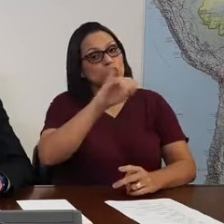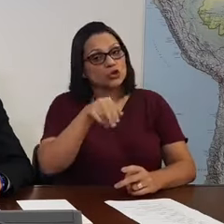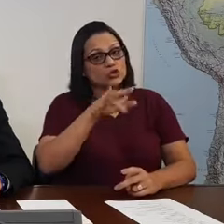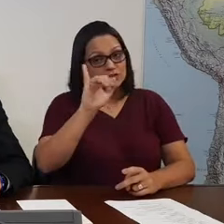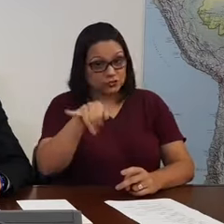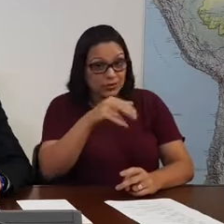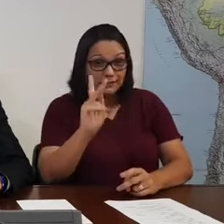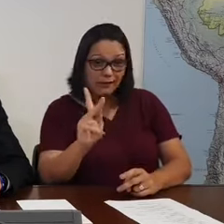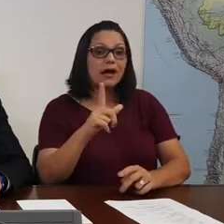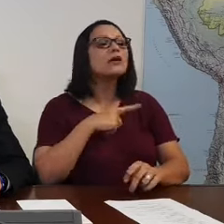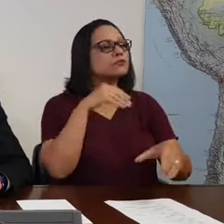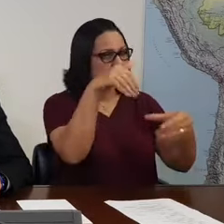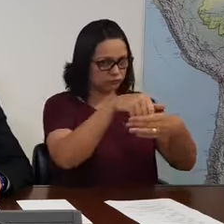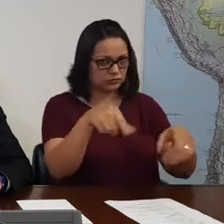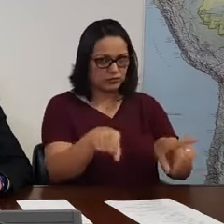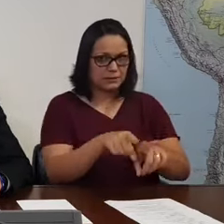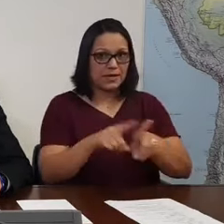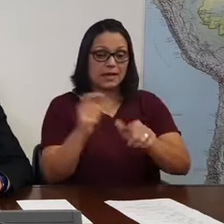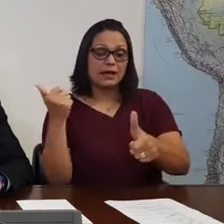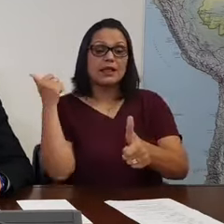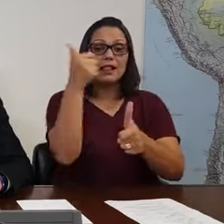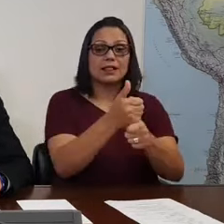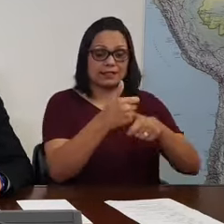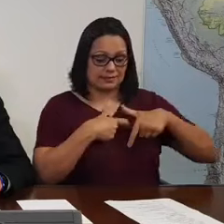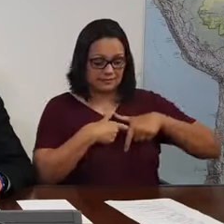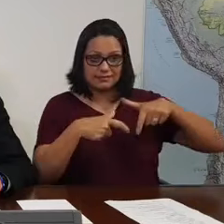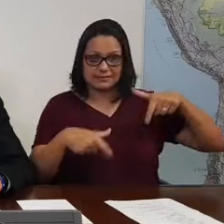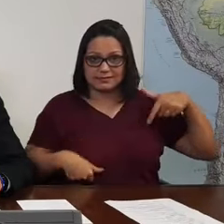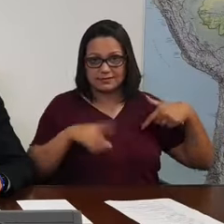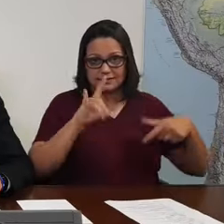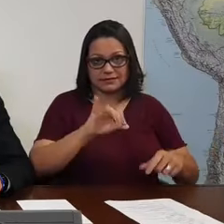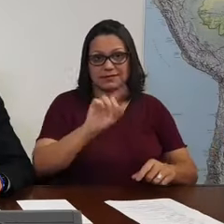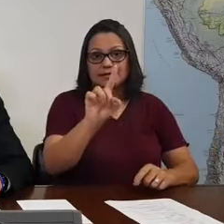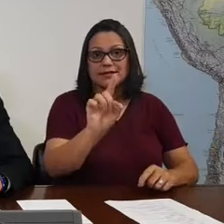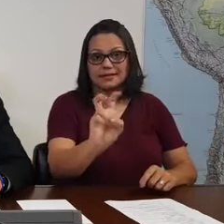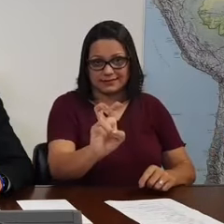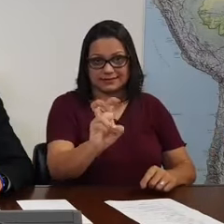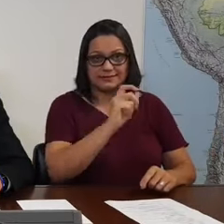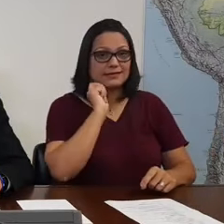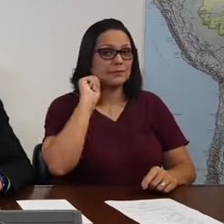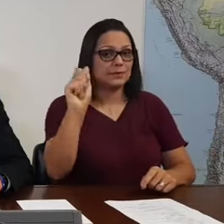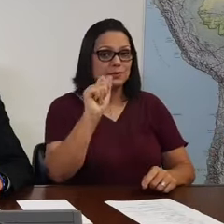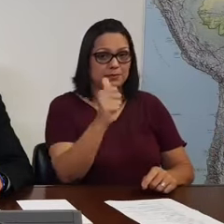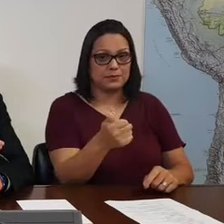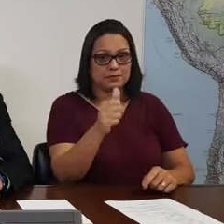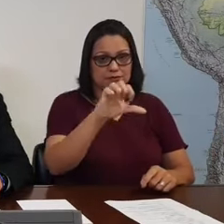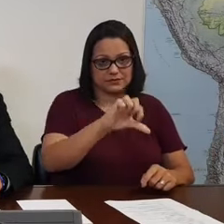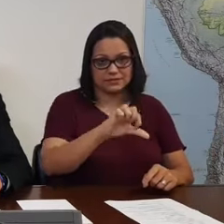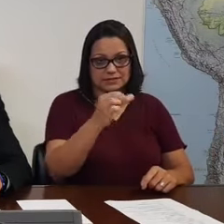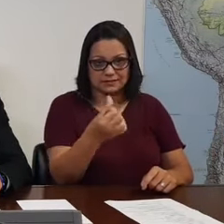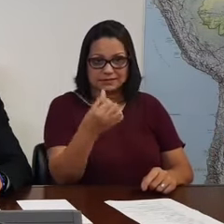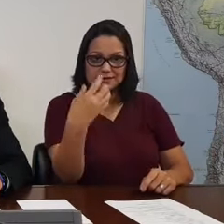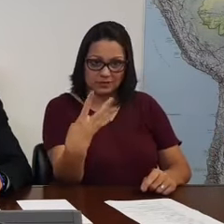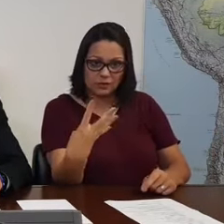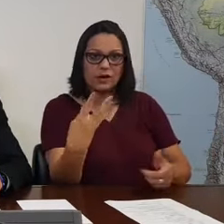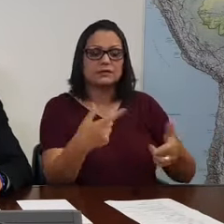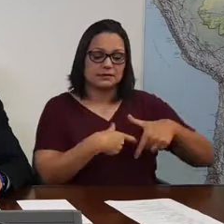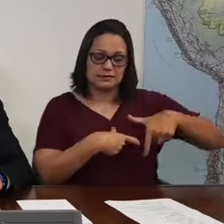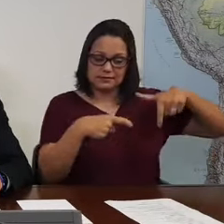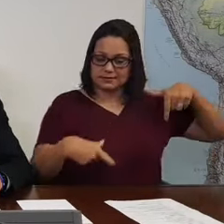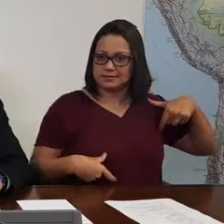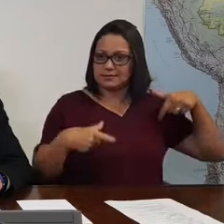Castelo Branco. Ele só assumiu dia 15 de abril de 64, recebendo a presidência das mãos de